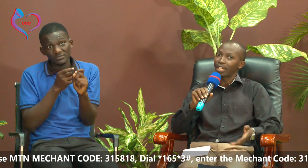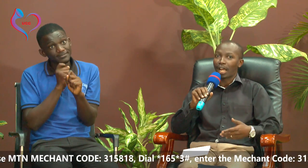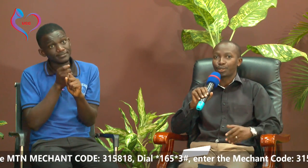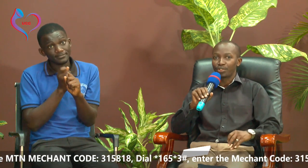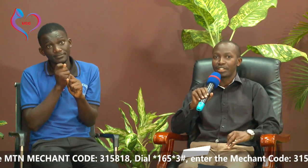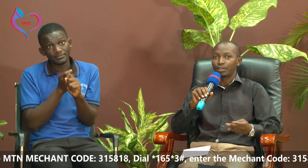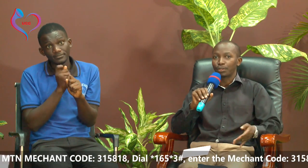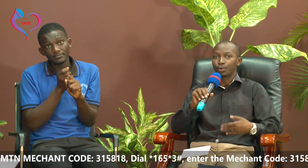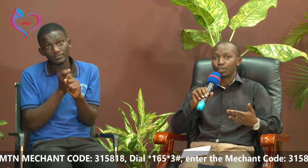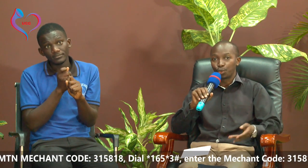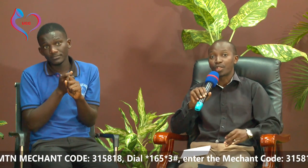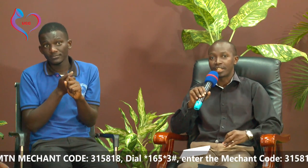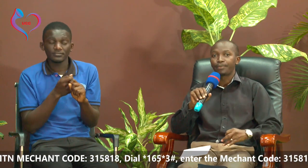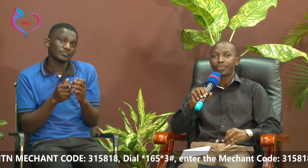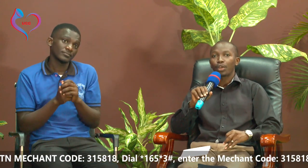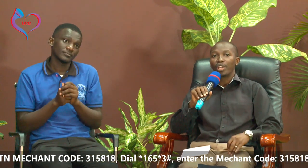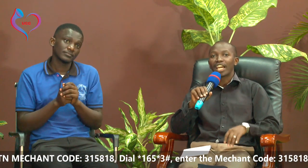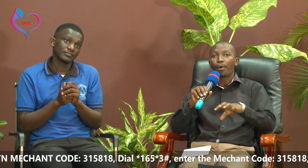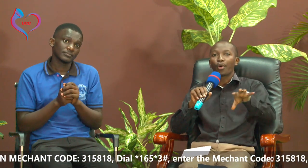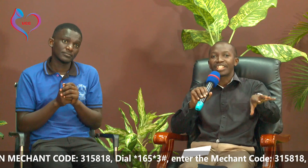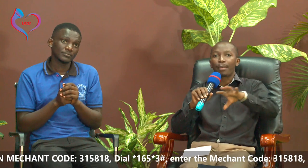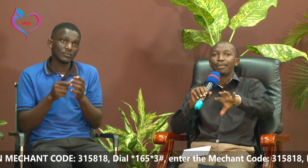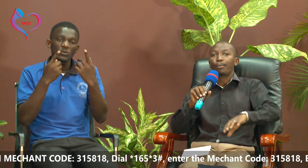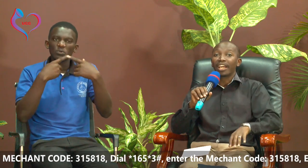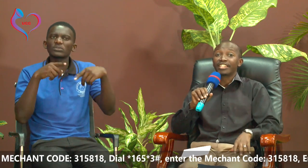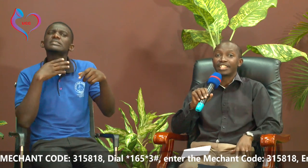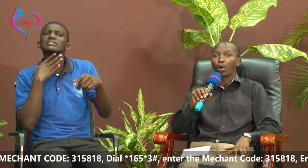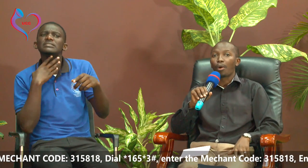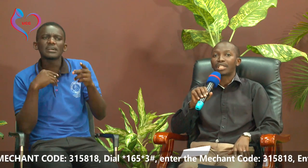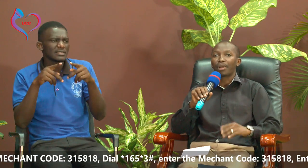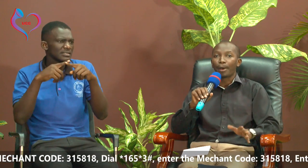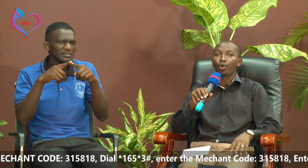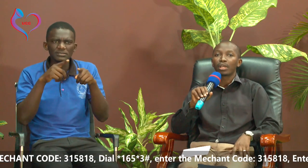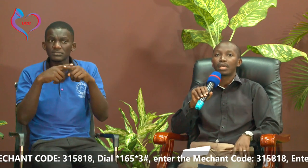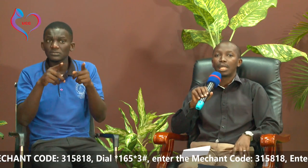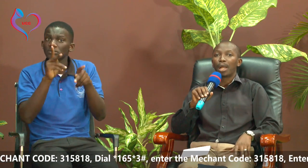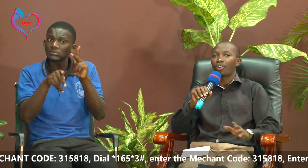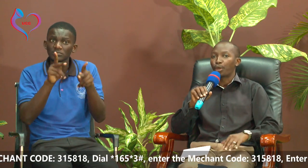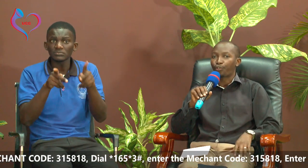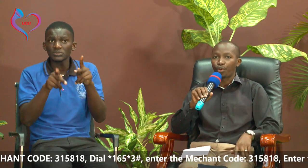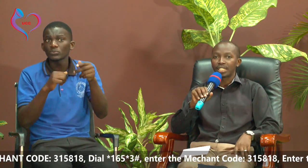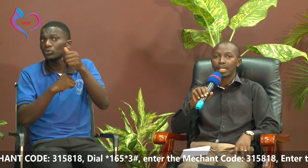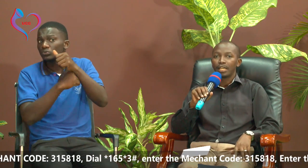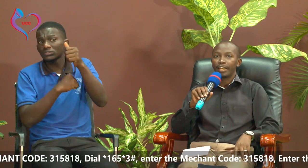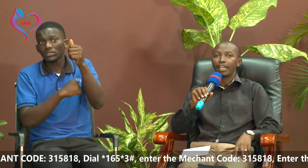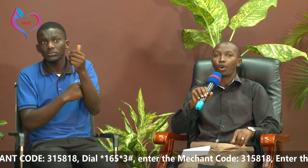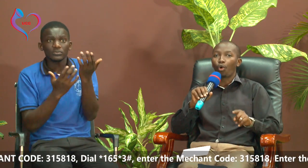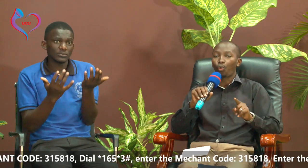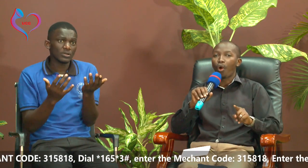kankyogere kanji kujukize. Weetaagawo abaweereza abayimira mu ngeri ez'enjawulo, abamu temubalabako, ne mulabafe abali ku front. Naye